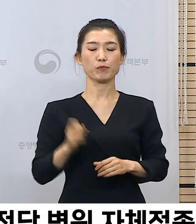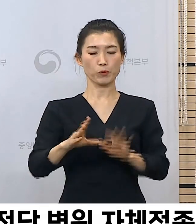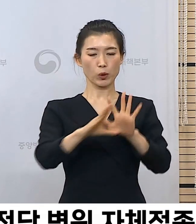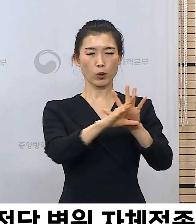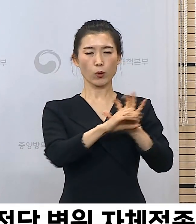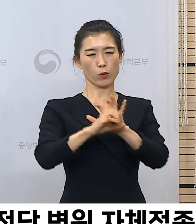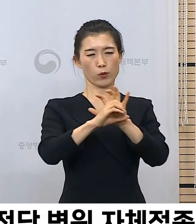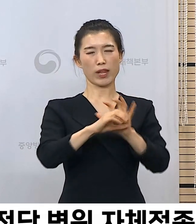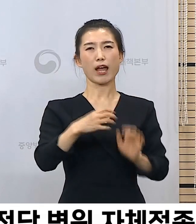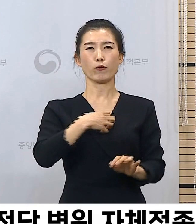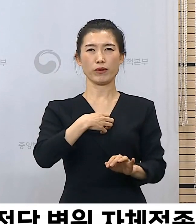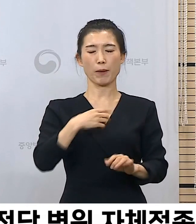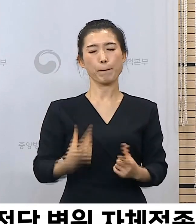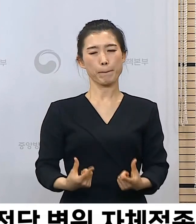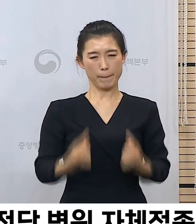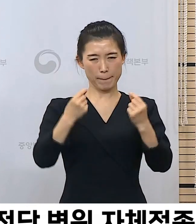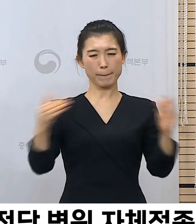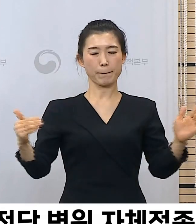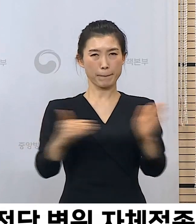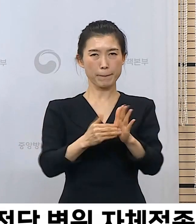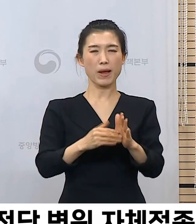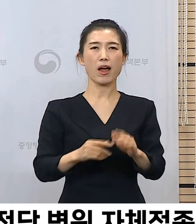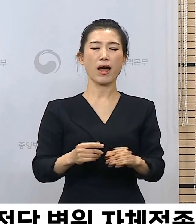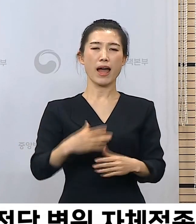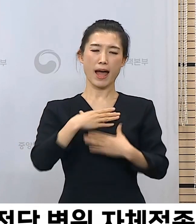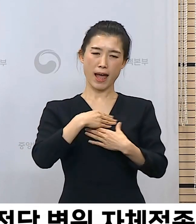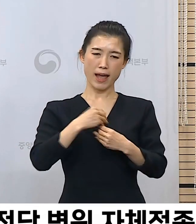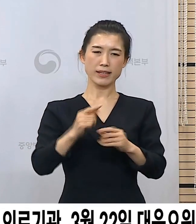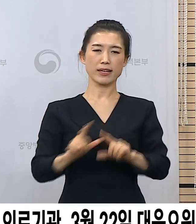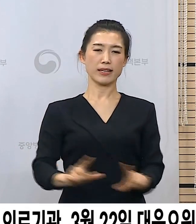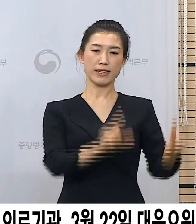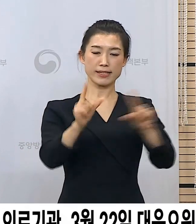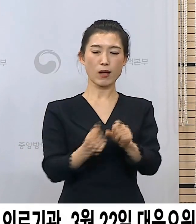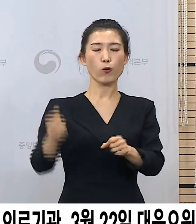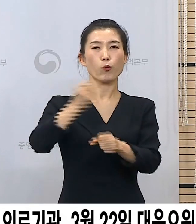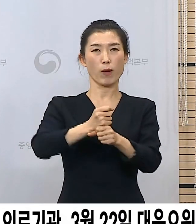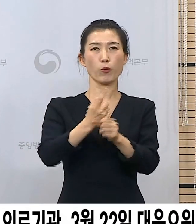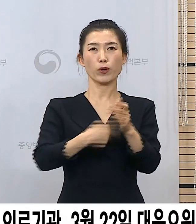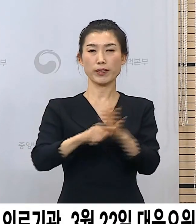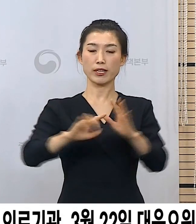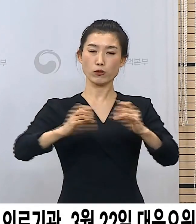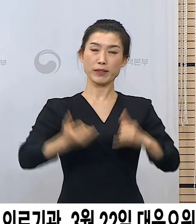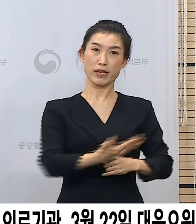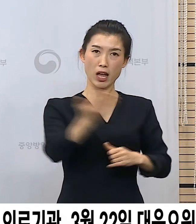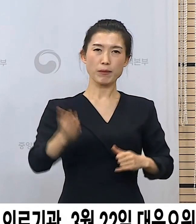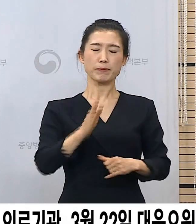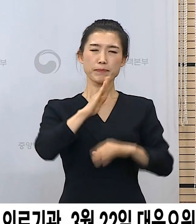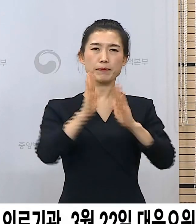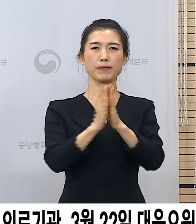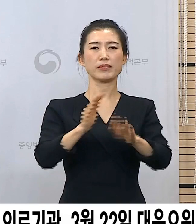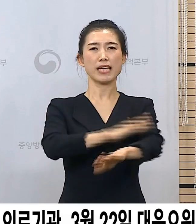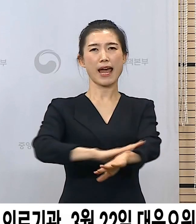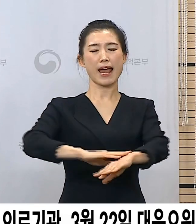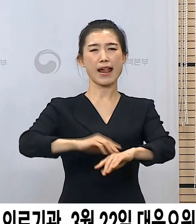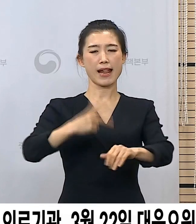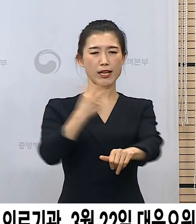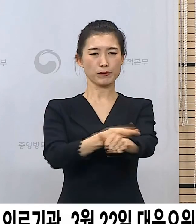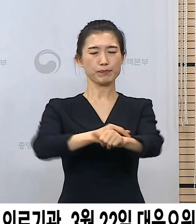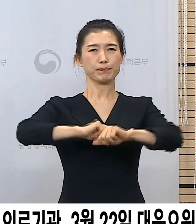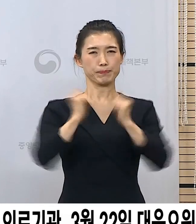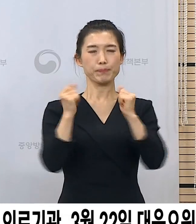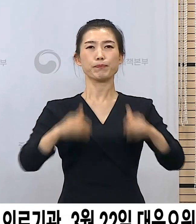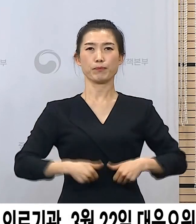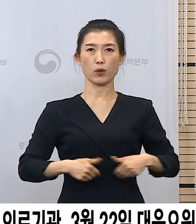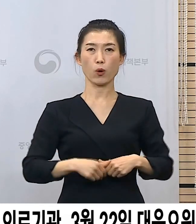코로나19 위기에서 벗어나 안전하고 소중한 일상을 회복하기 위해 국민 모두의 참여가 필요합니다.